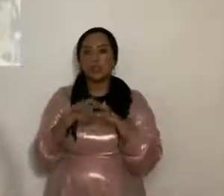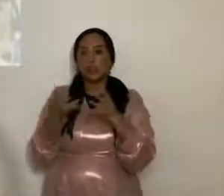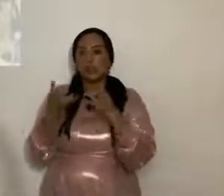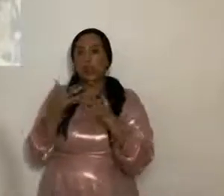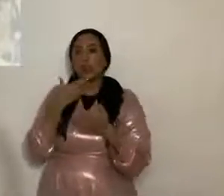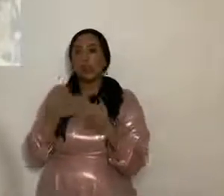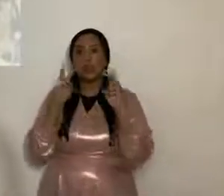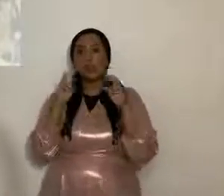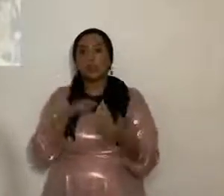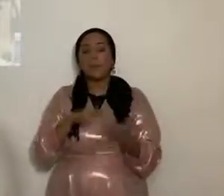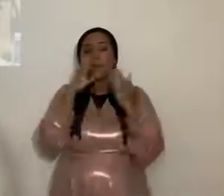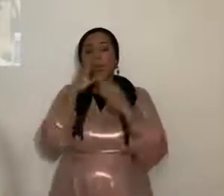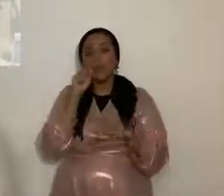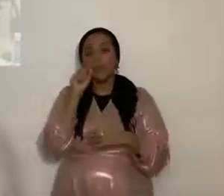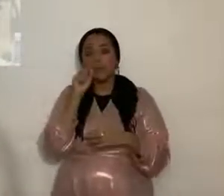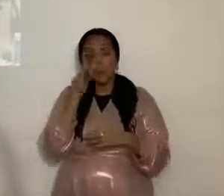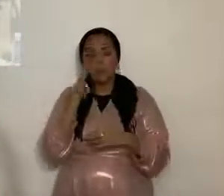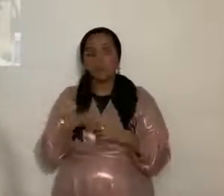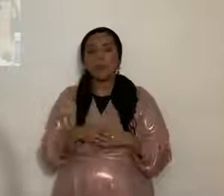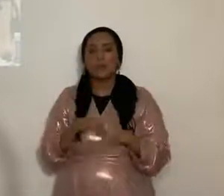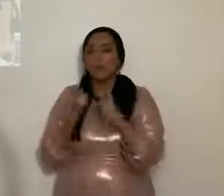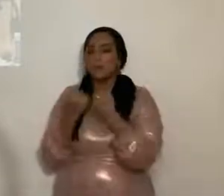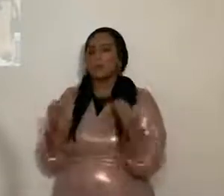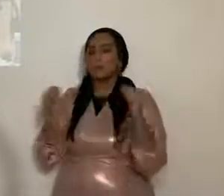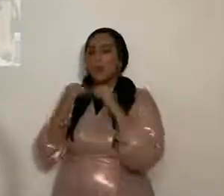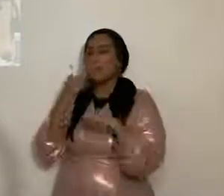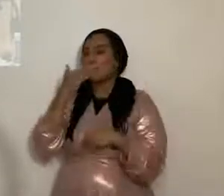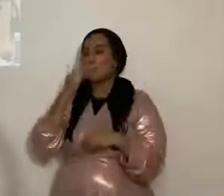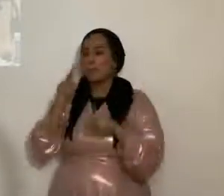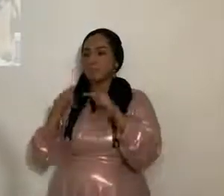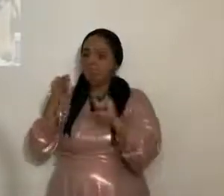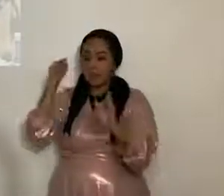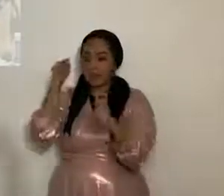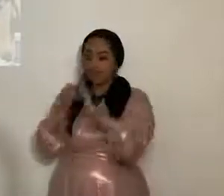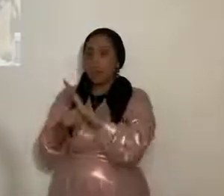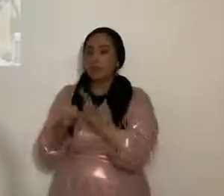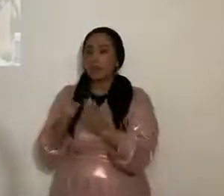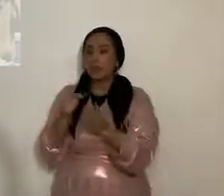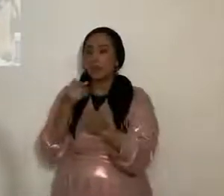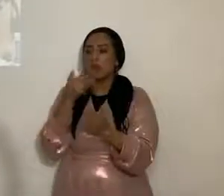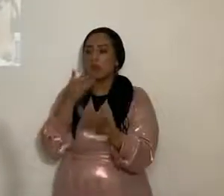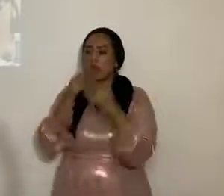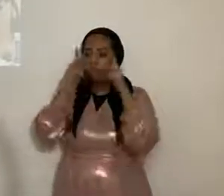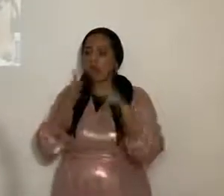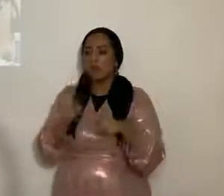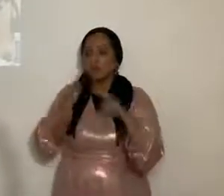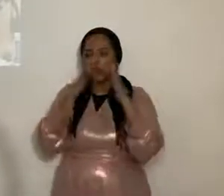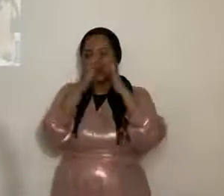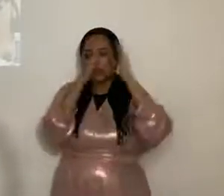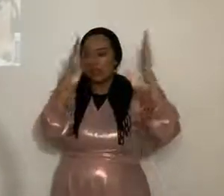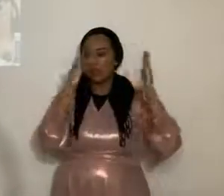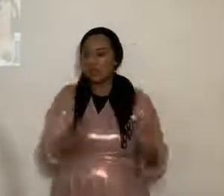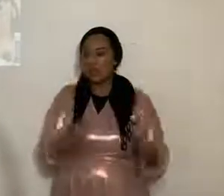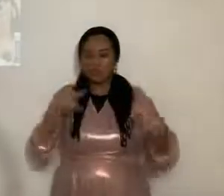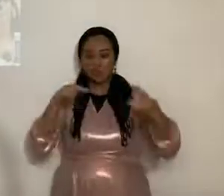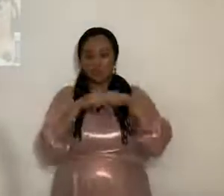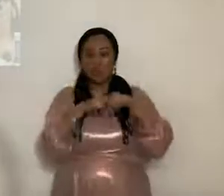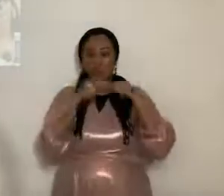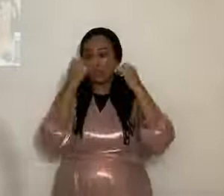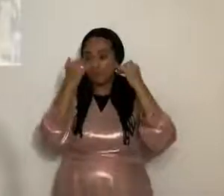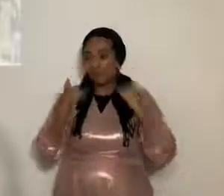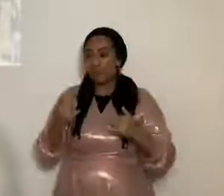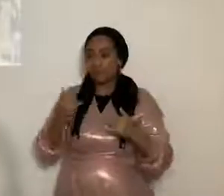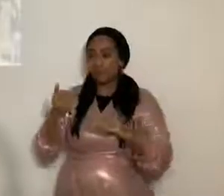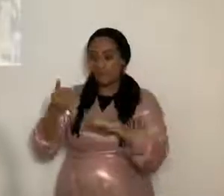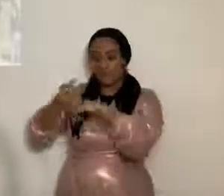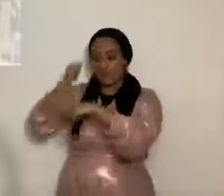quedar bien. Verso 11. ¿Cuánto más a los malos hombres que mataron a un hombre justo en su casa y sobre su cama? Ahora pues no he de demandar